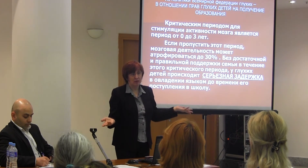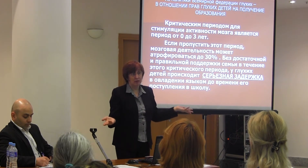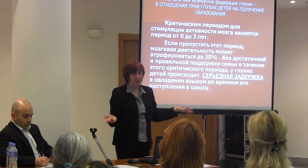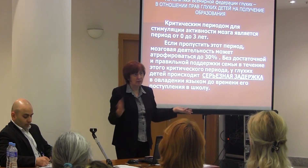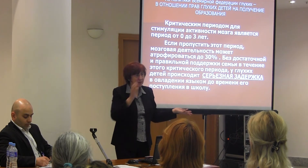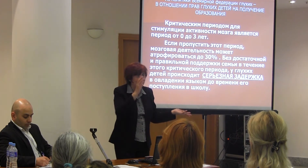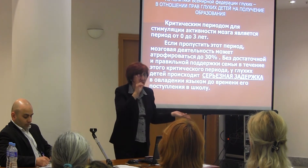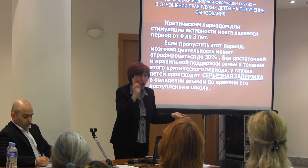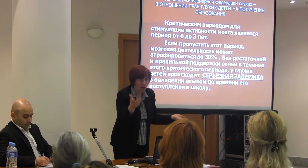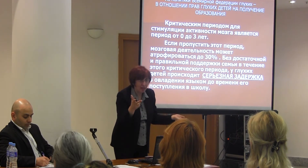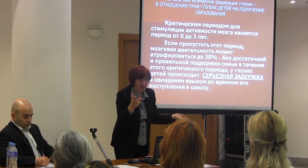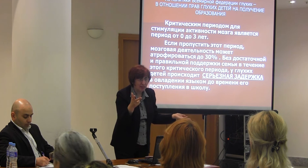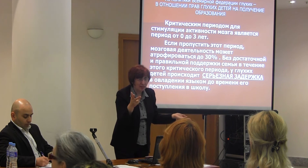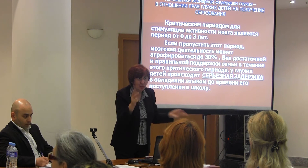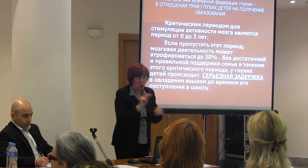Какой из этого можно сделать вывод?